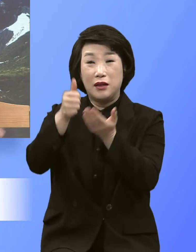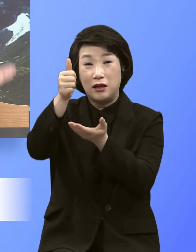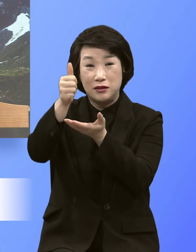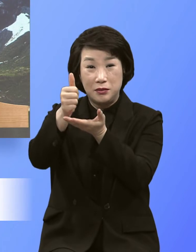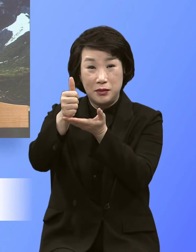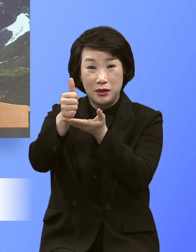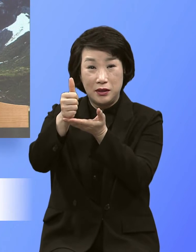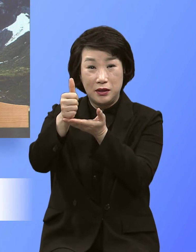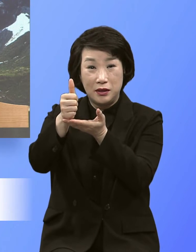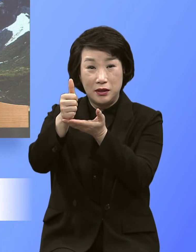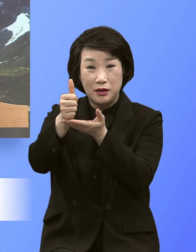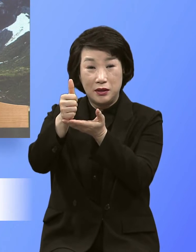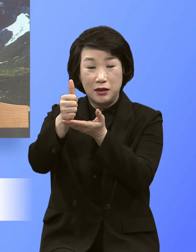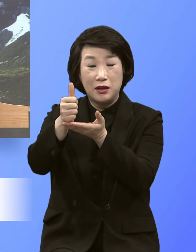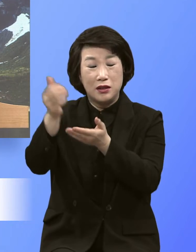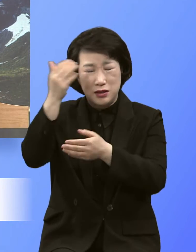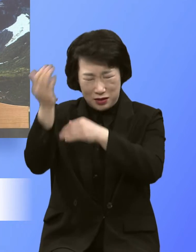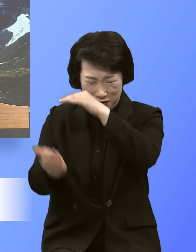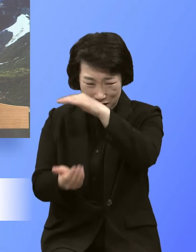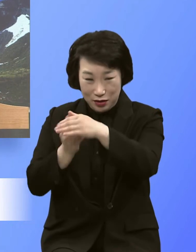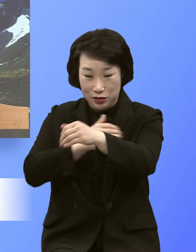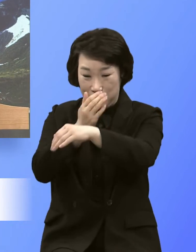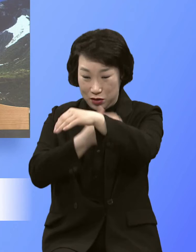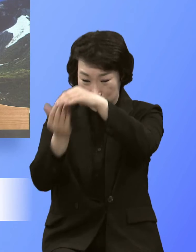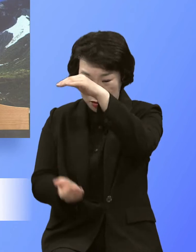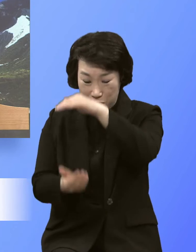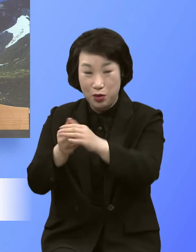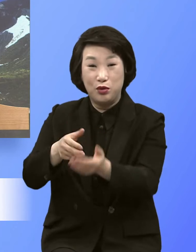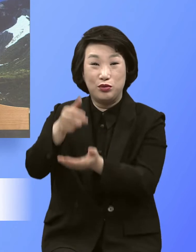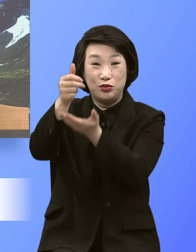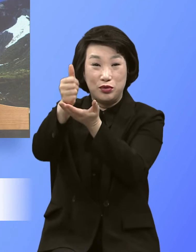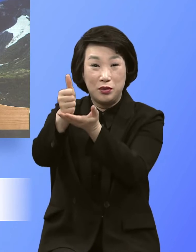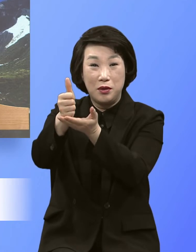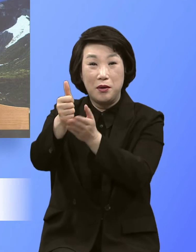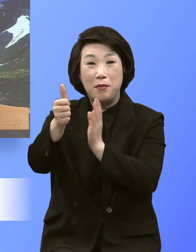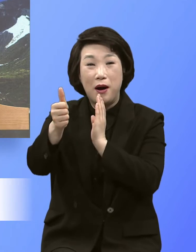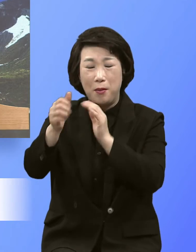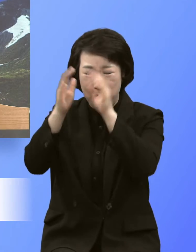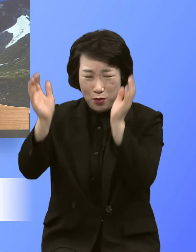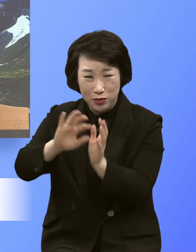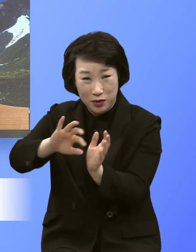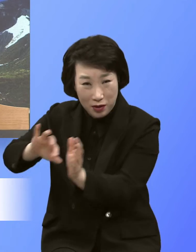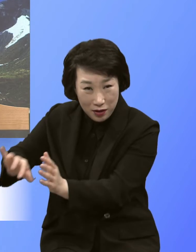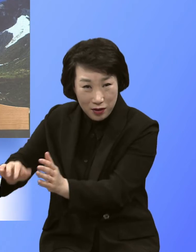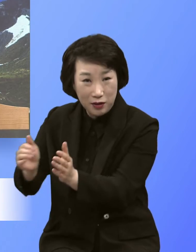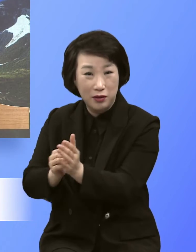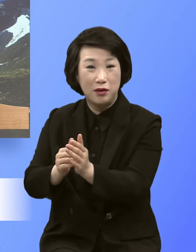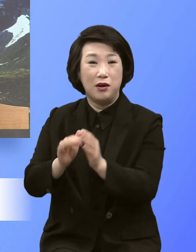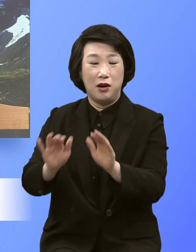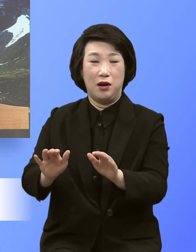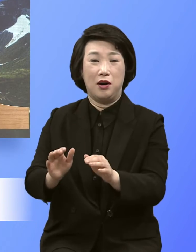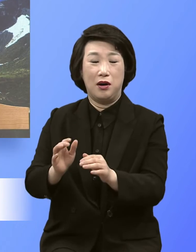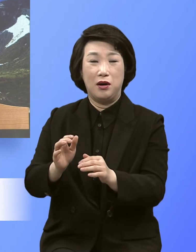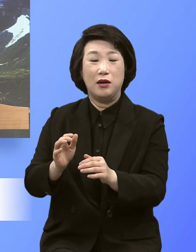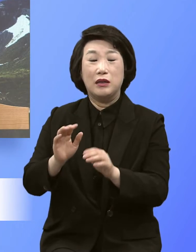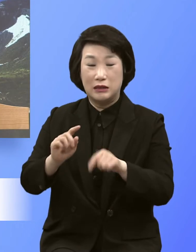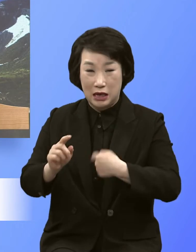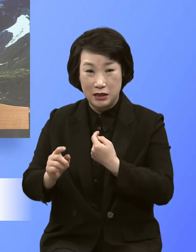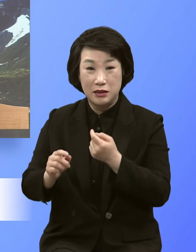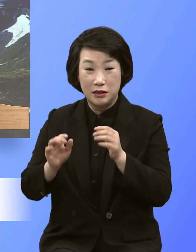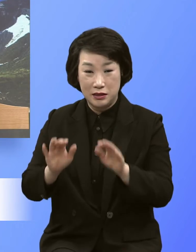하나님께서 전지하시고 전능하신데 그거 다 포기하고 자기